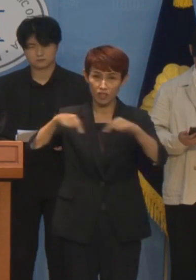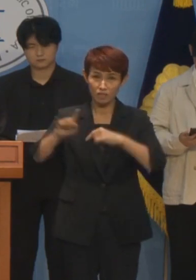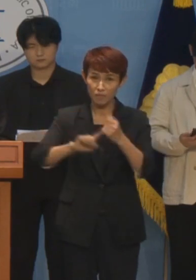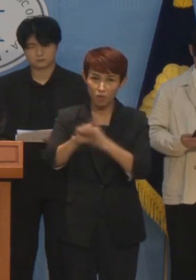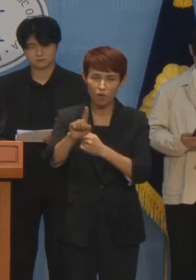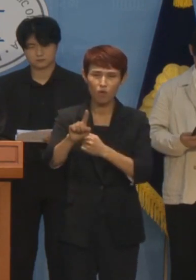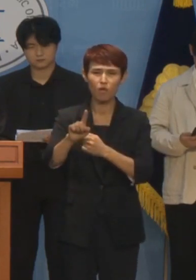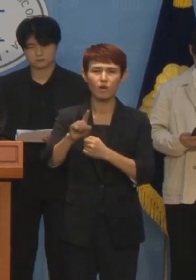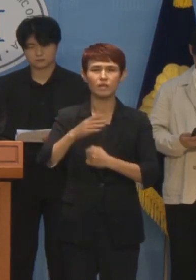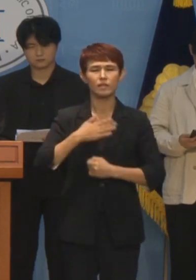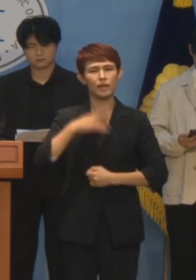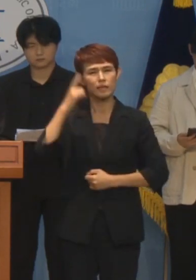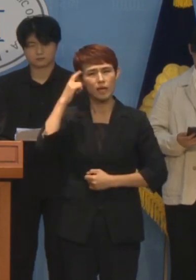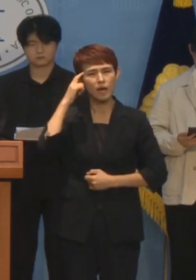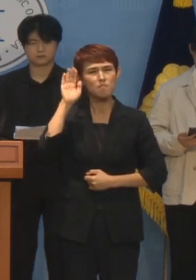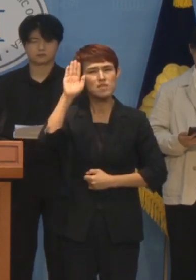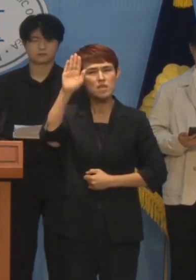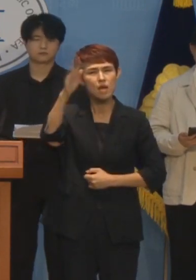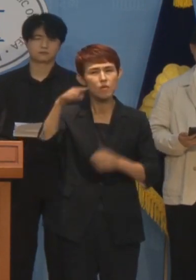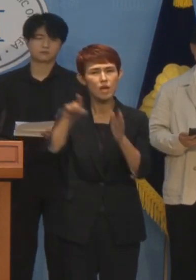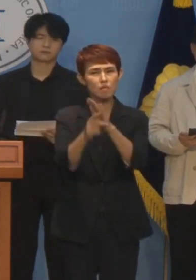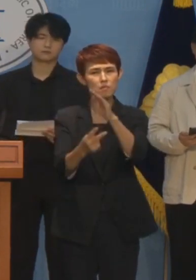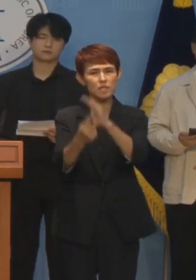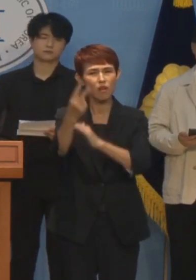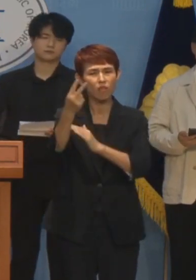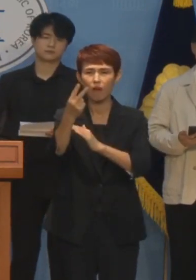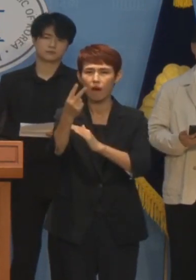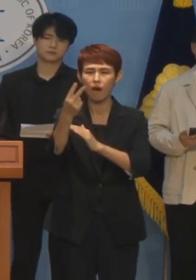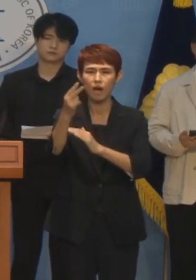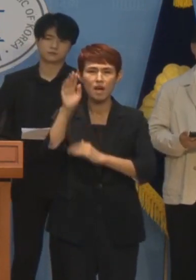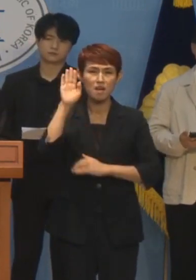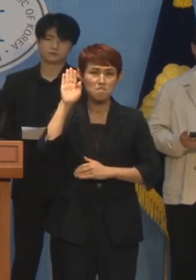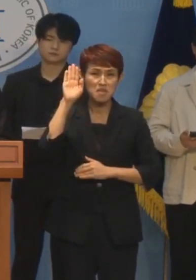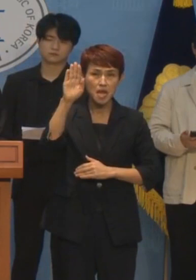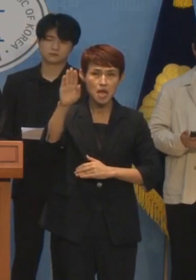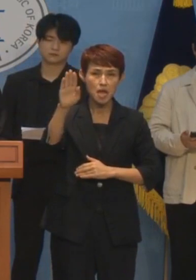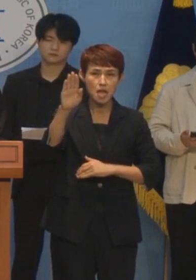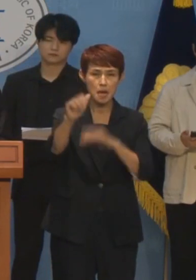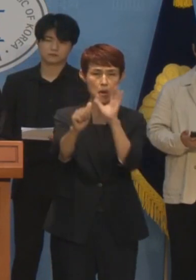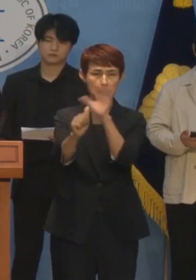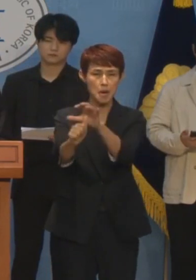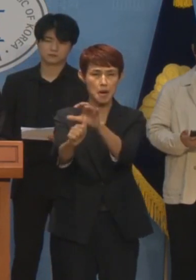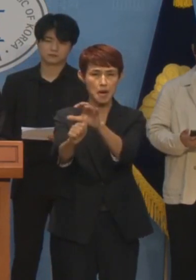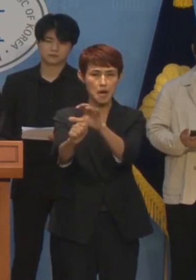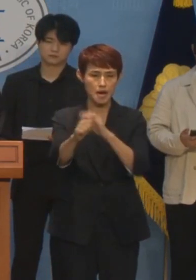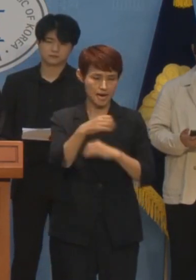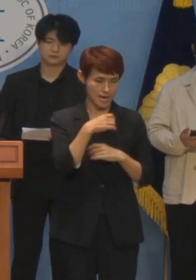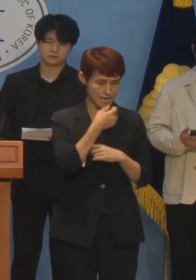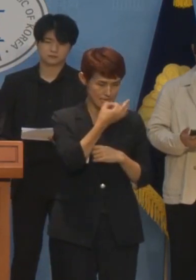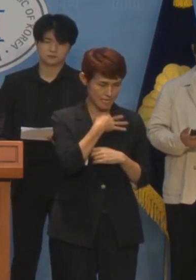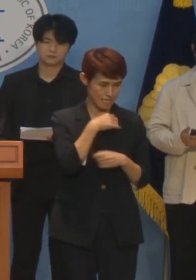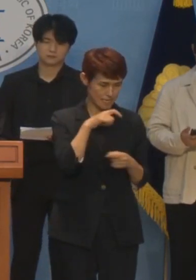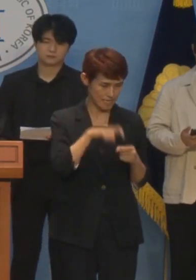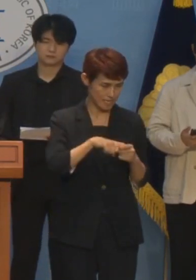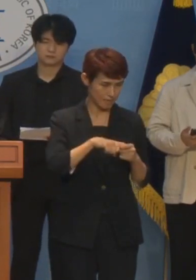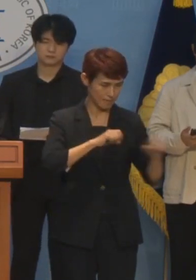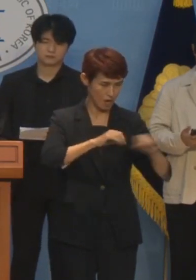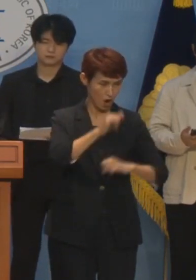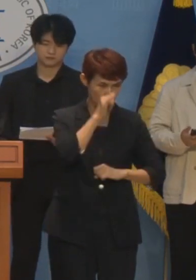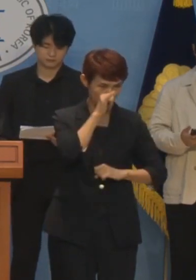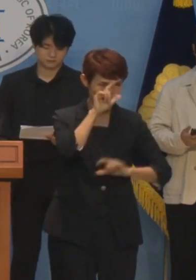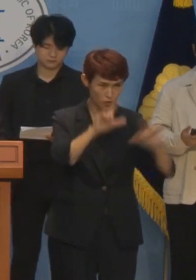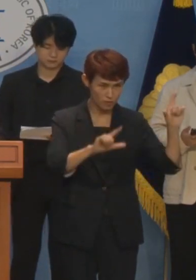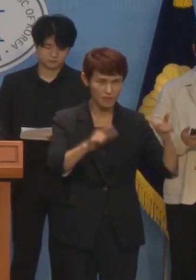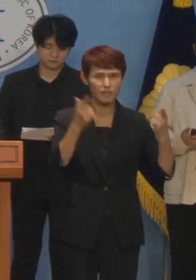지금의 제가 해석하기에 미래를 향한 비전이 아닌 미래를 담보 잡아 눈앞의 사익만을 추구하는 지금의 행태에 관한 것일